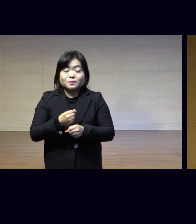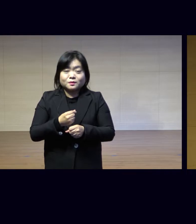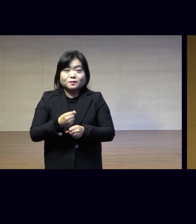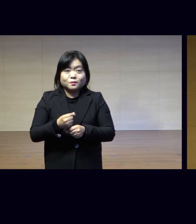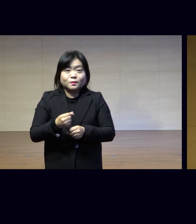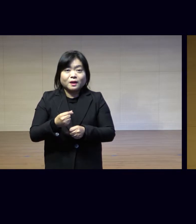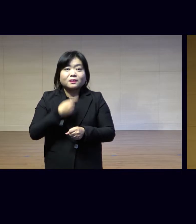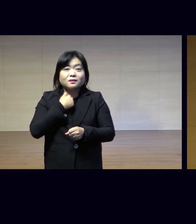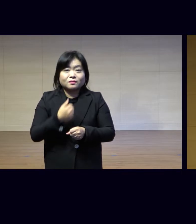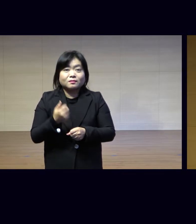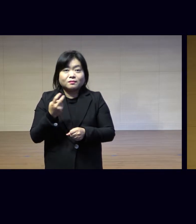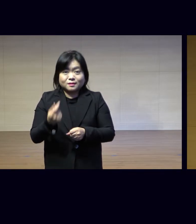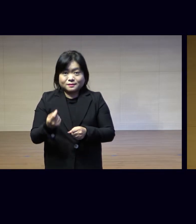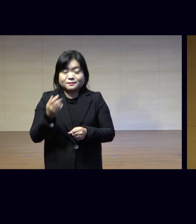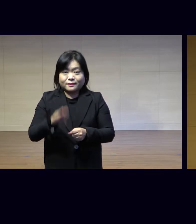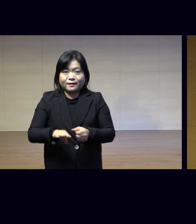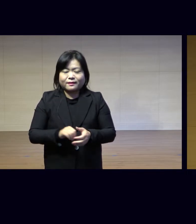같은데,